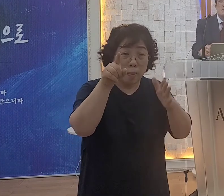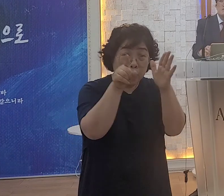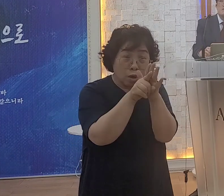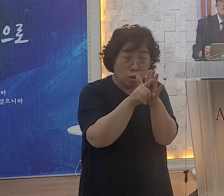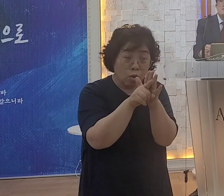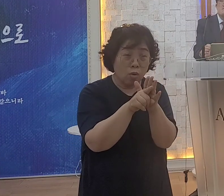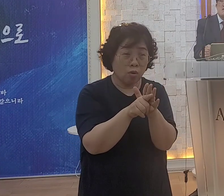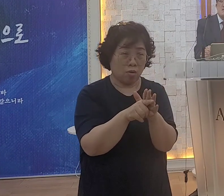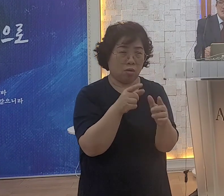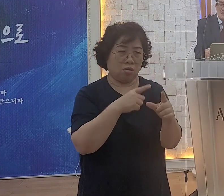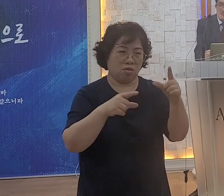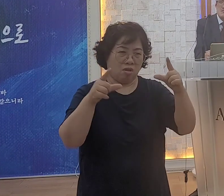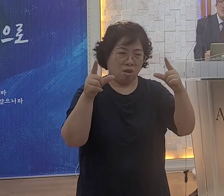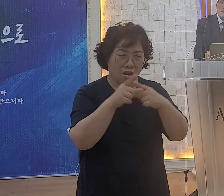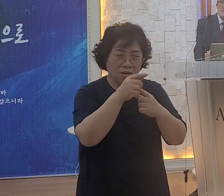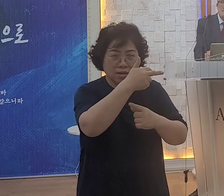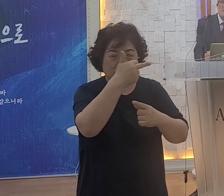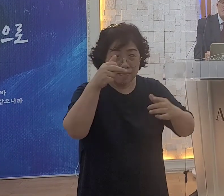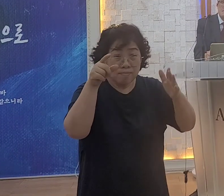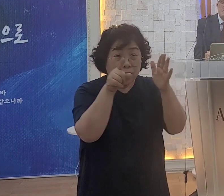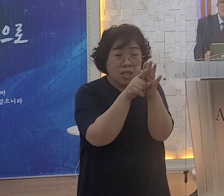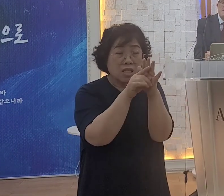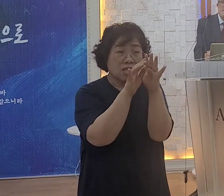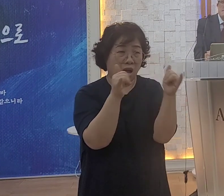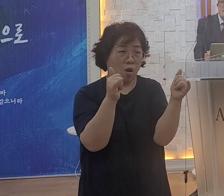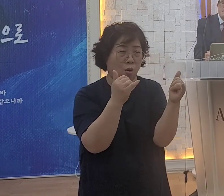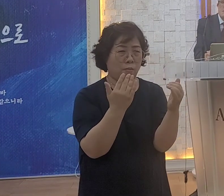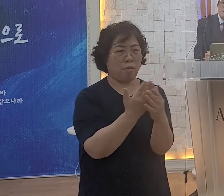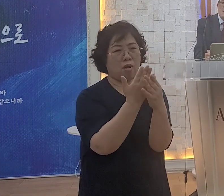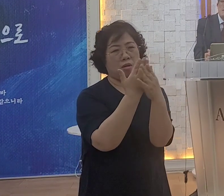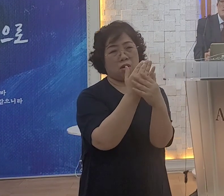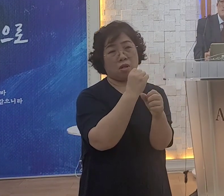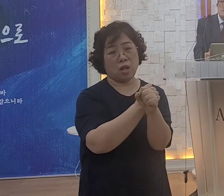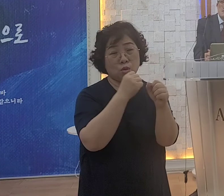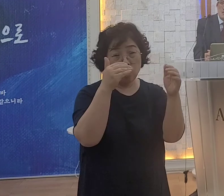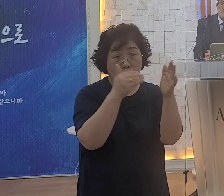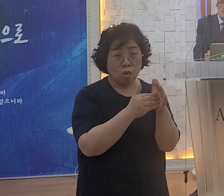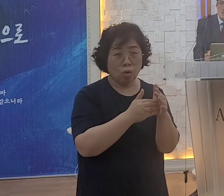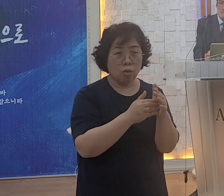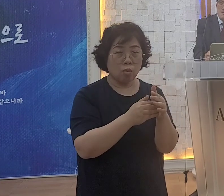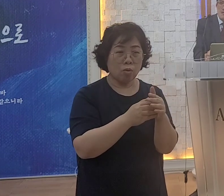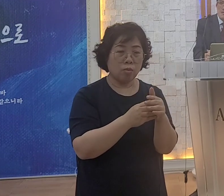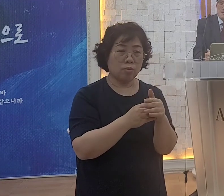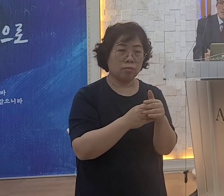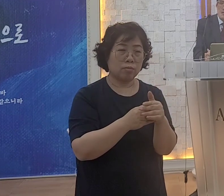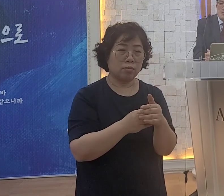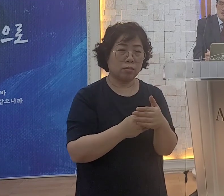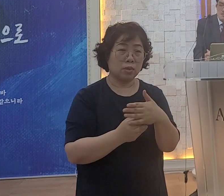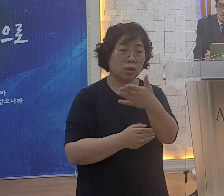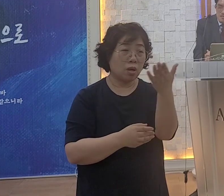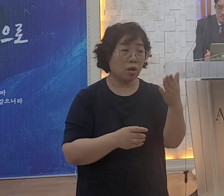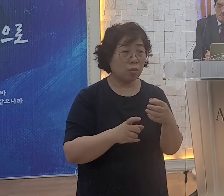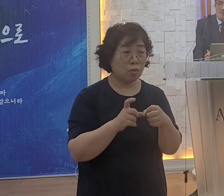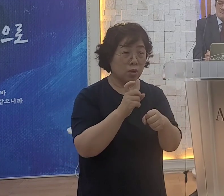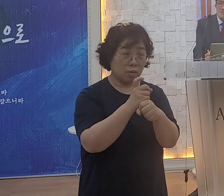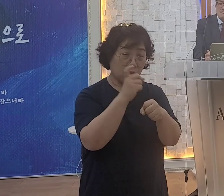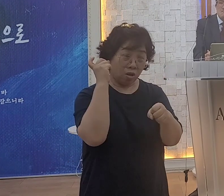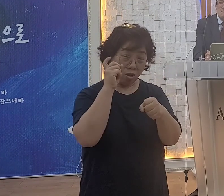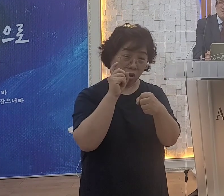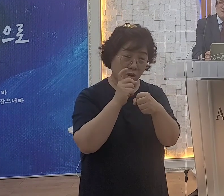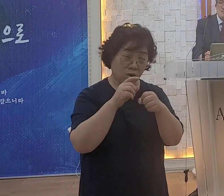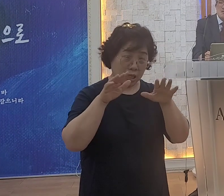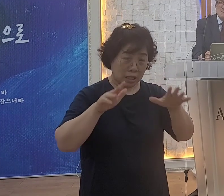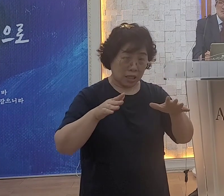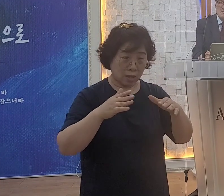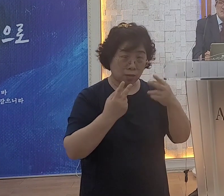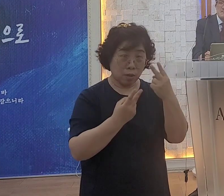점점 더 우리가 큰 믿음이 나고 여러분 10년 전과 지금과 여러분 비교해 보세요.